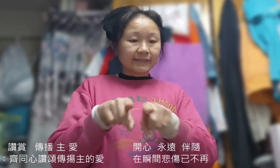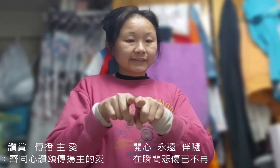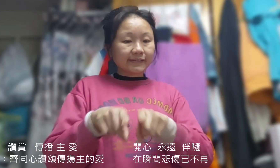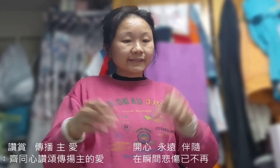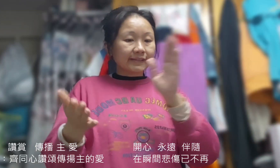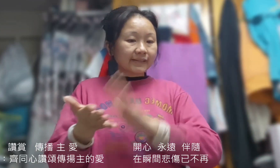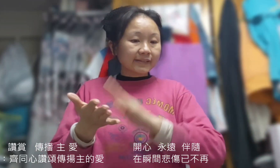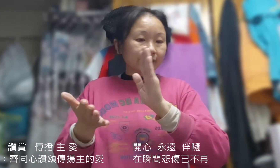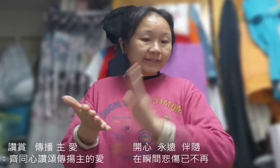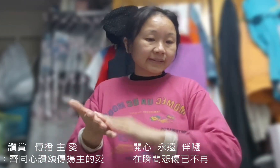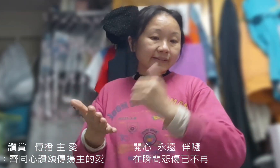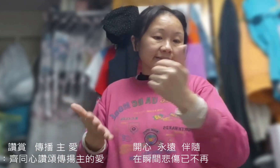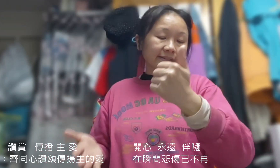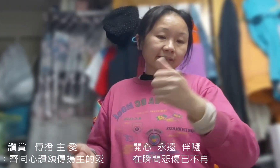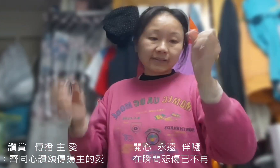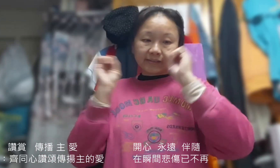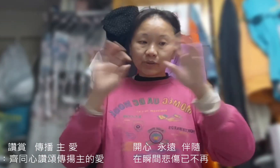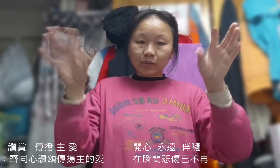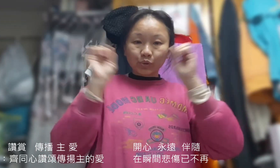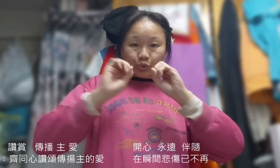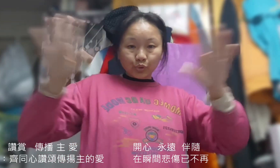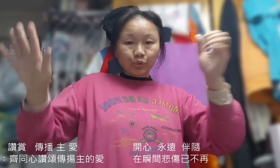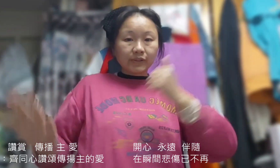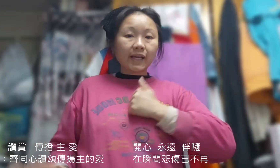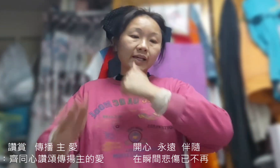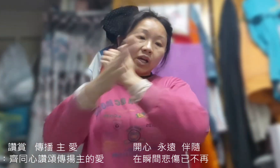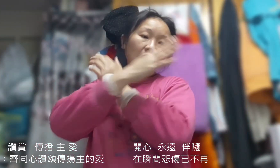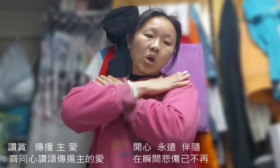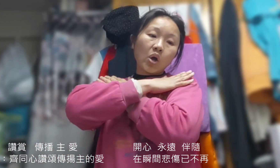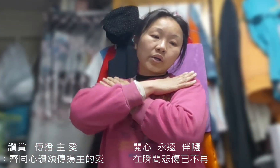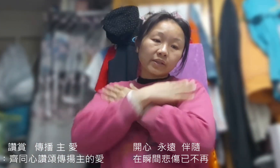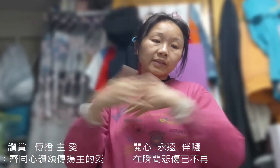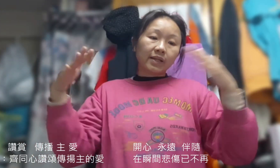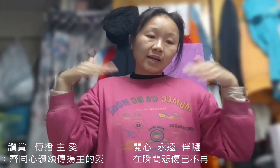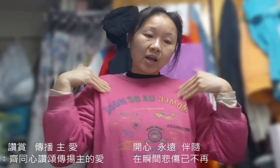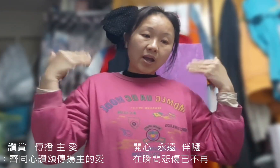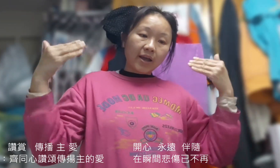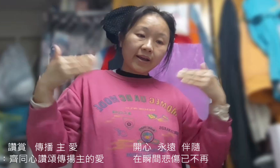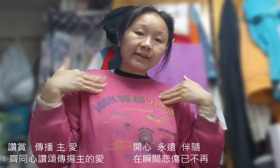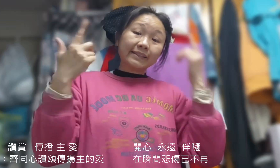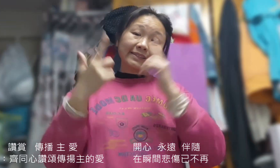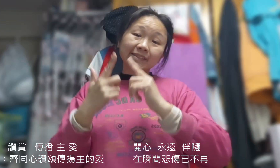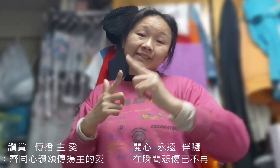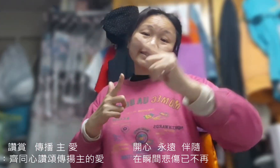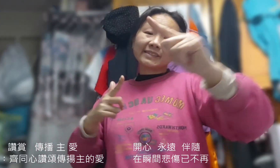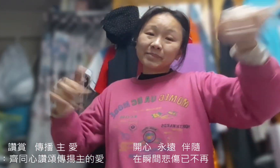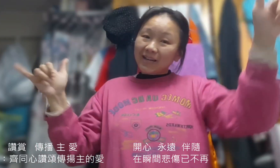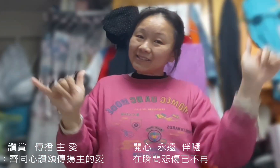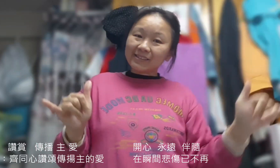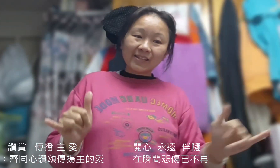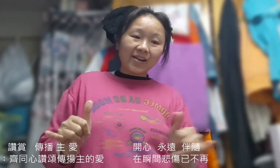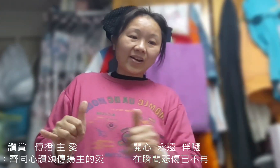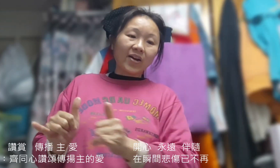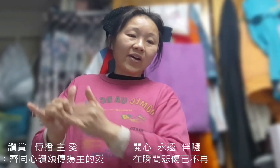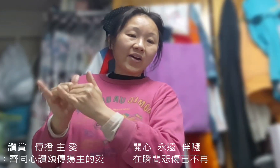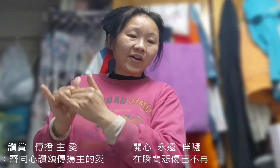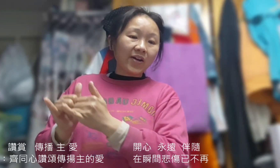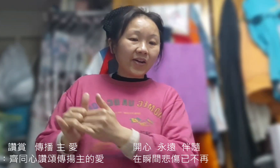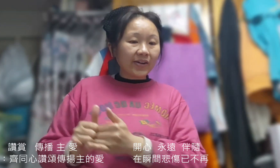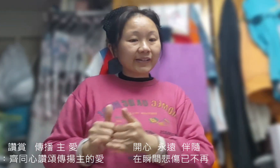同心讚頌傳揚主的愛，在世間悲傷已不再。願你